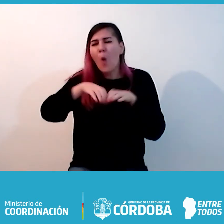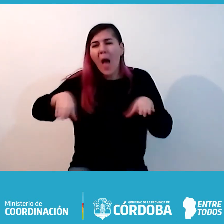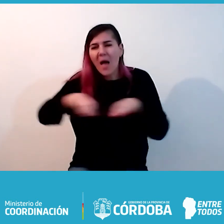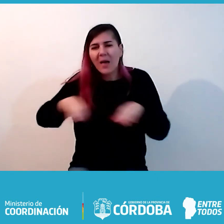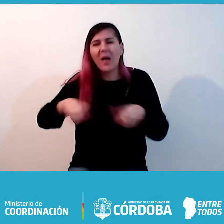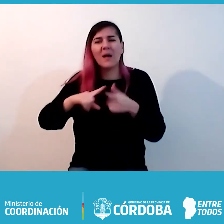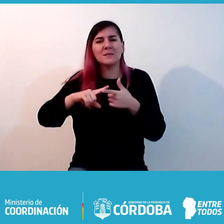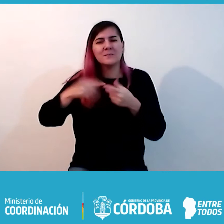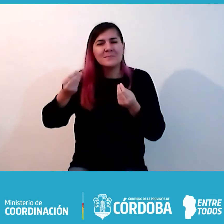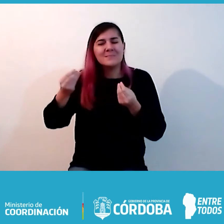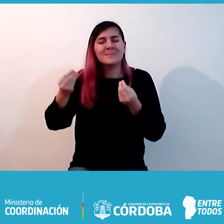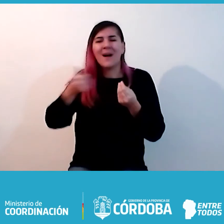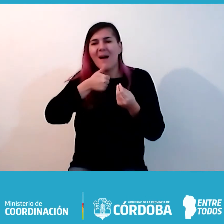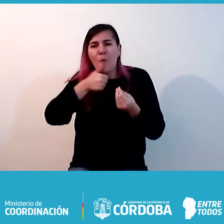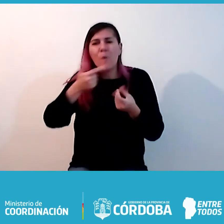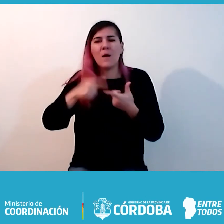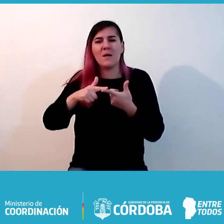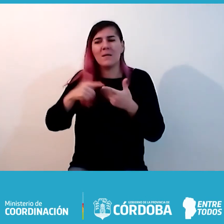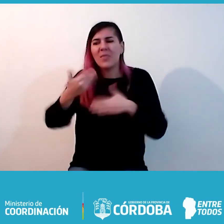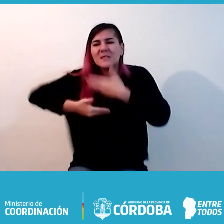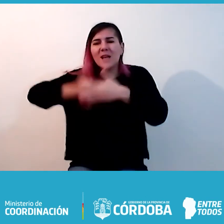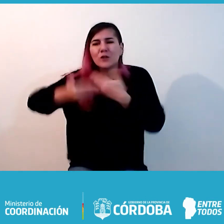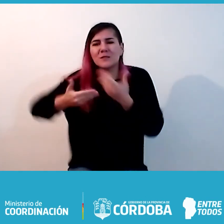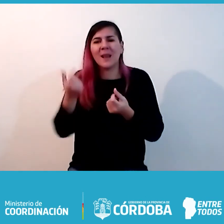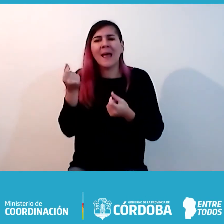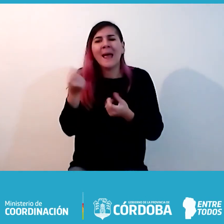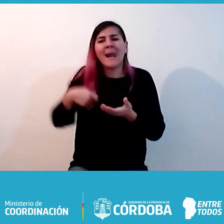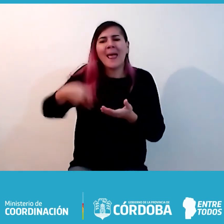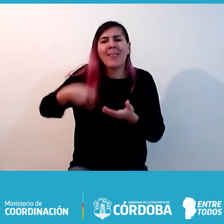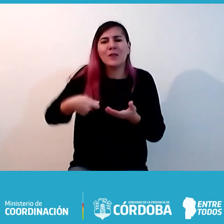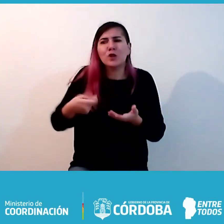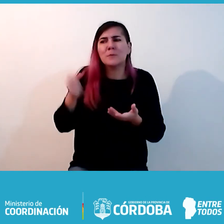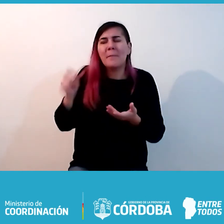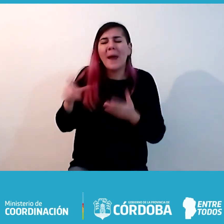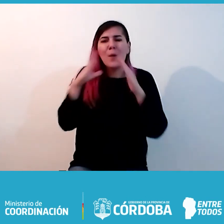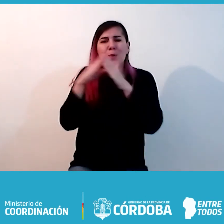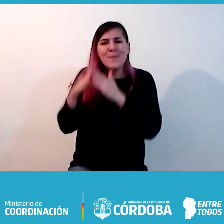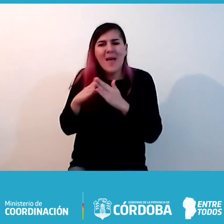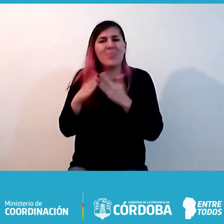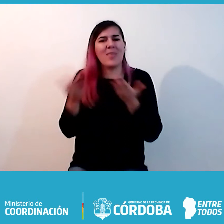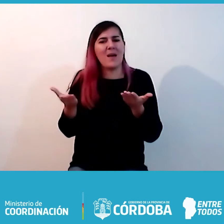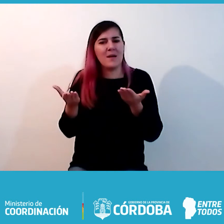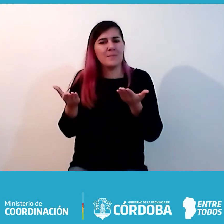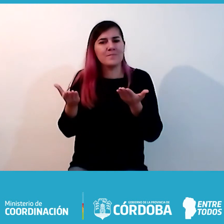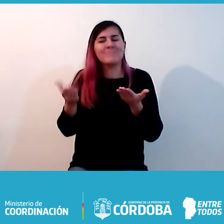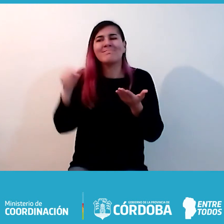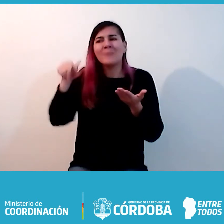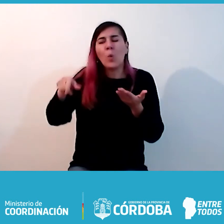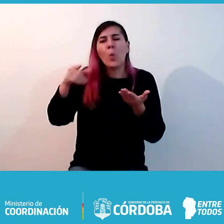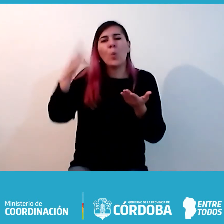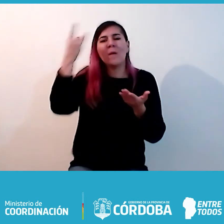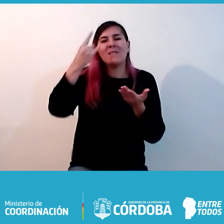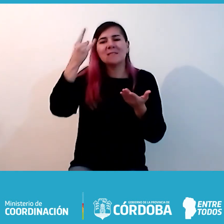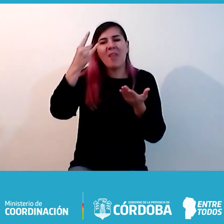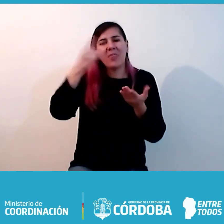de desarrollarse en sus territorios, créditos para vivienda, mejorías en el acceso a la tierra y a la vivienda, anexos de la universidad,